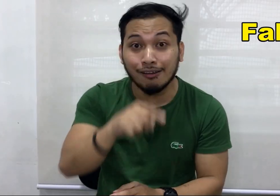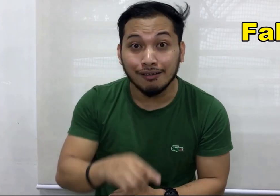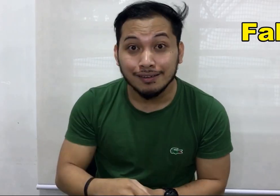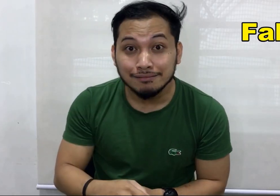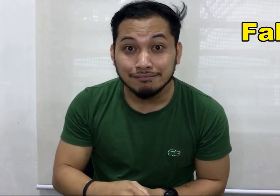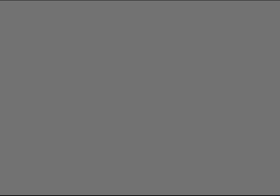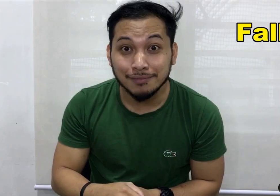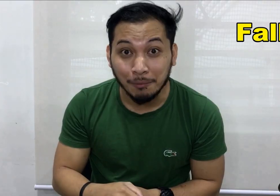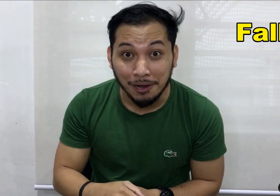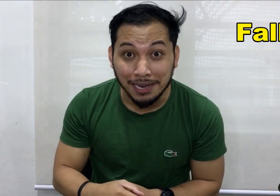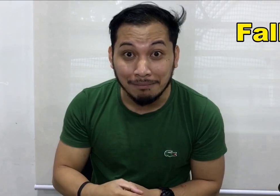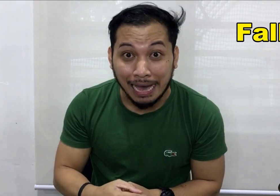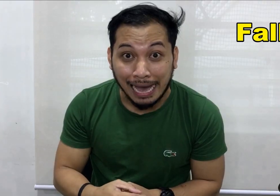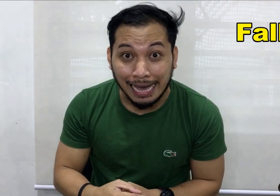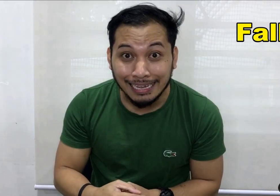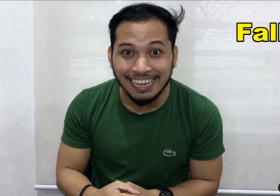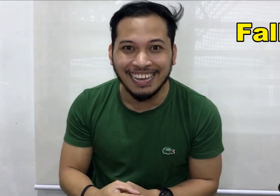Ikaw. Na-fall ka na ba?